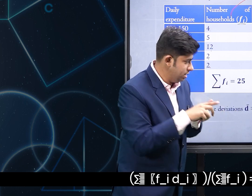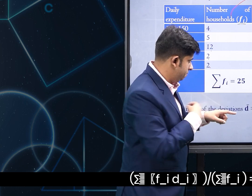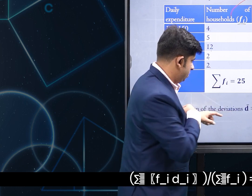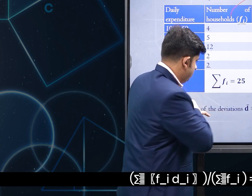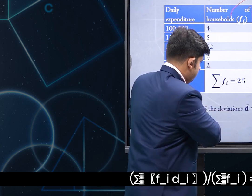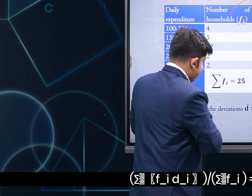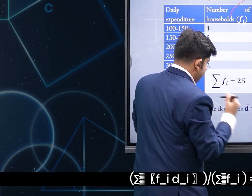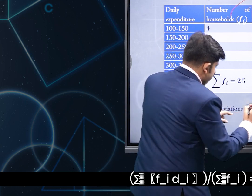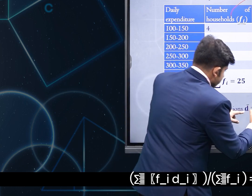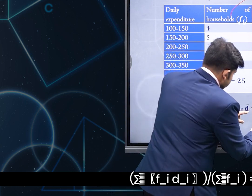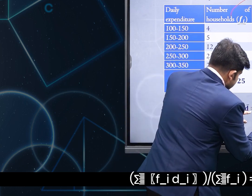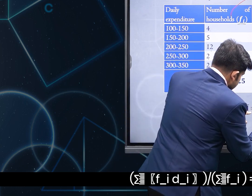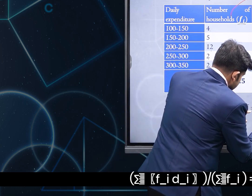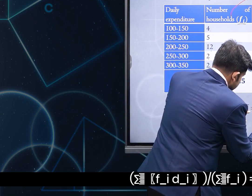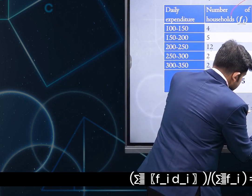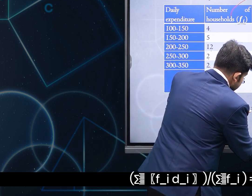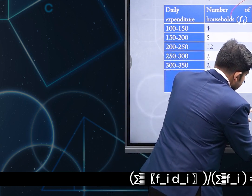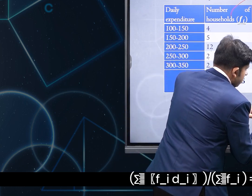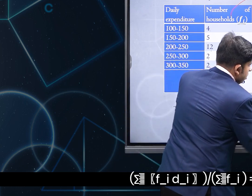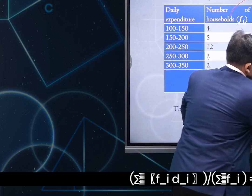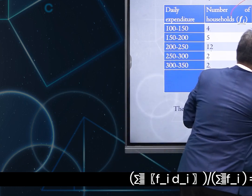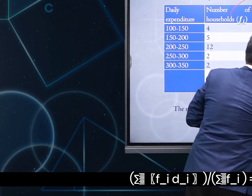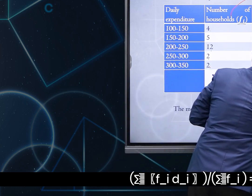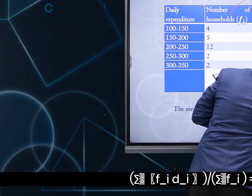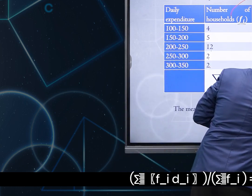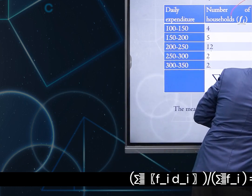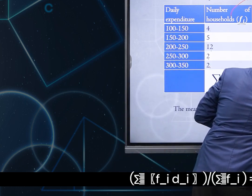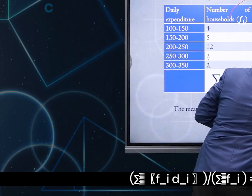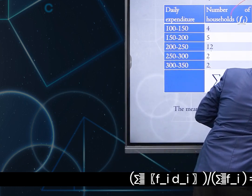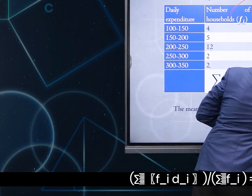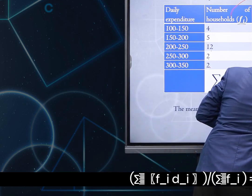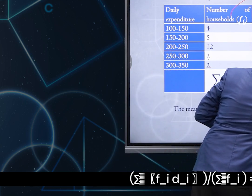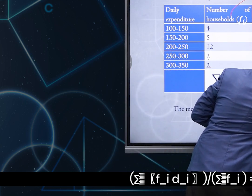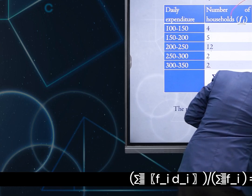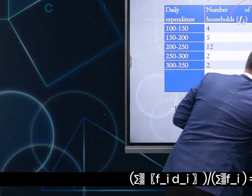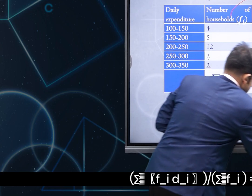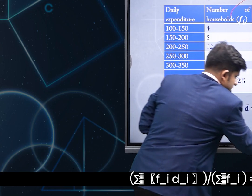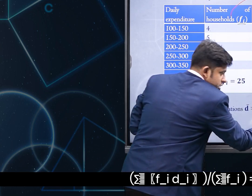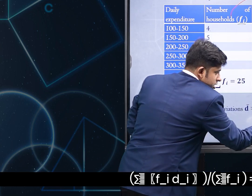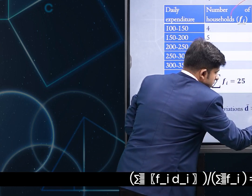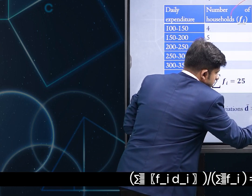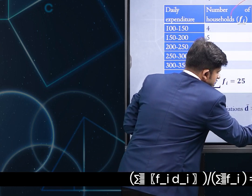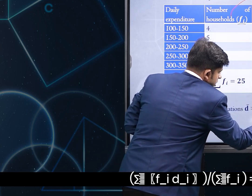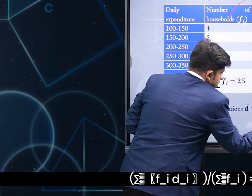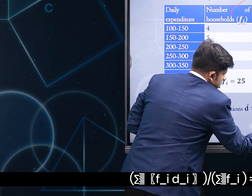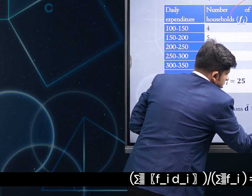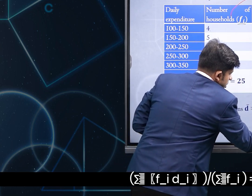I பை சிக்மா f கீழ் இலக்க I ஈடு கழித்தல் 350